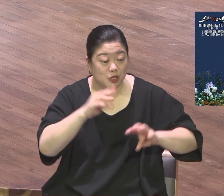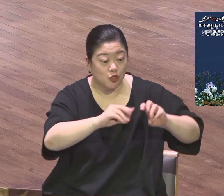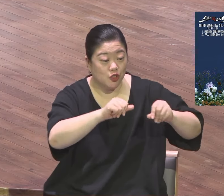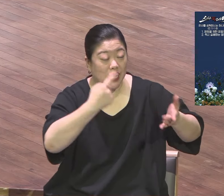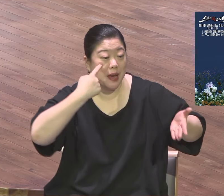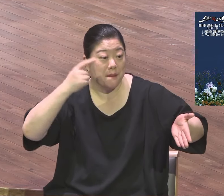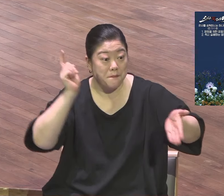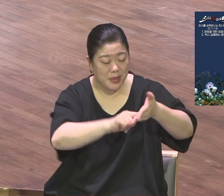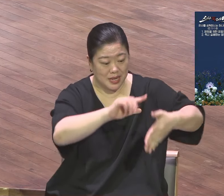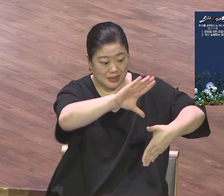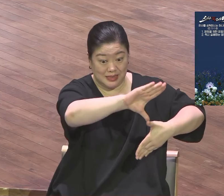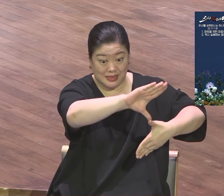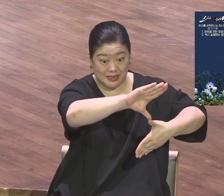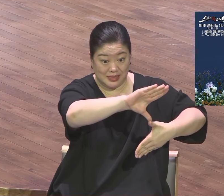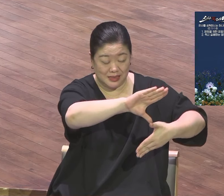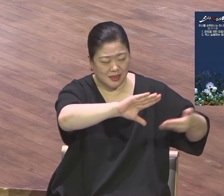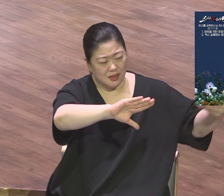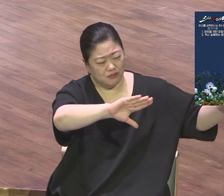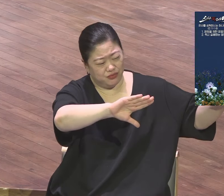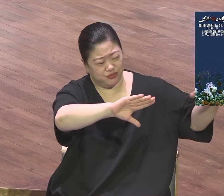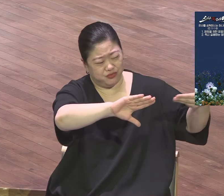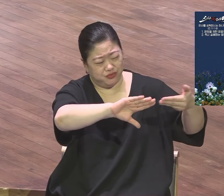콜럼버스가 위대한 것은